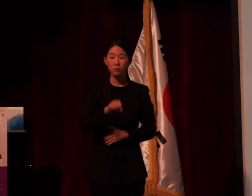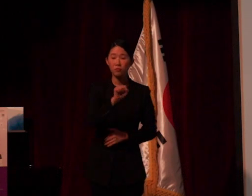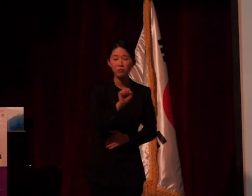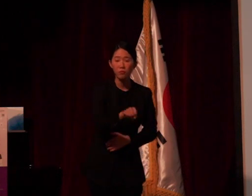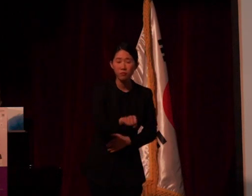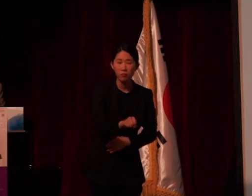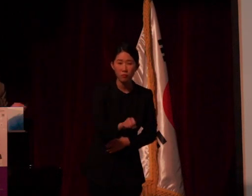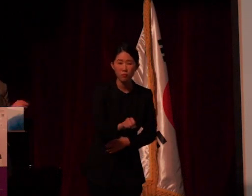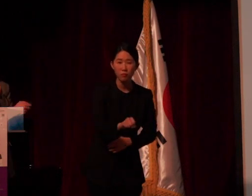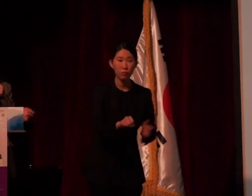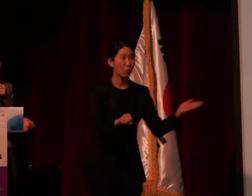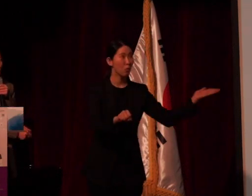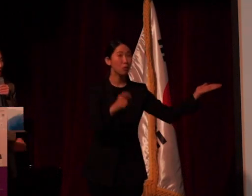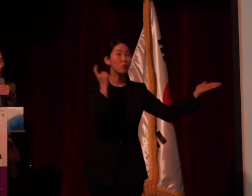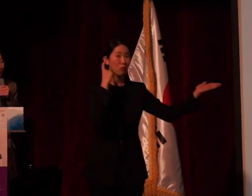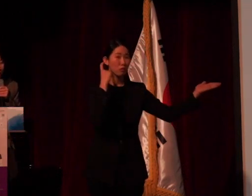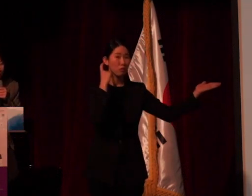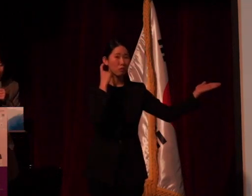탁탁탁,